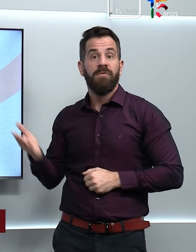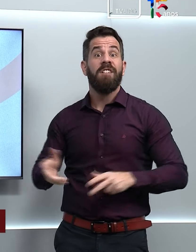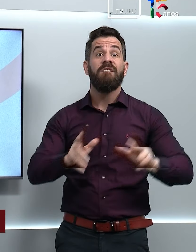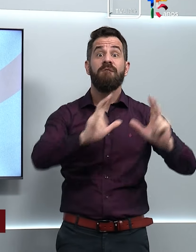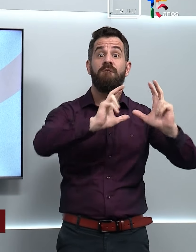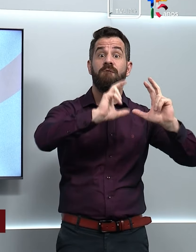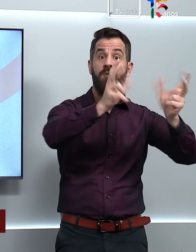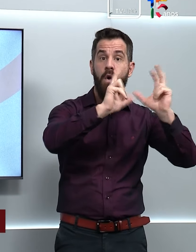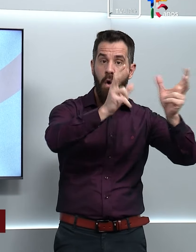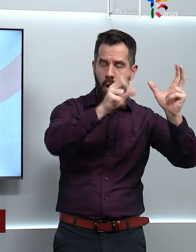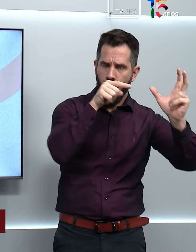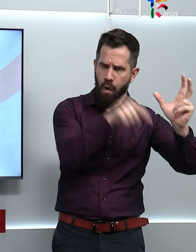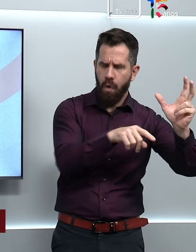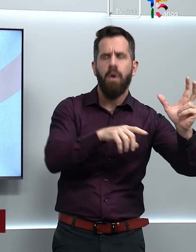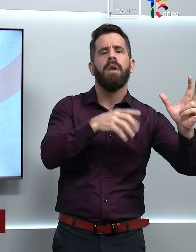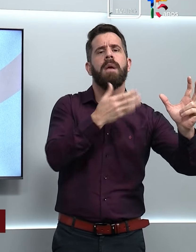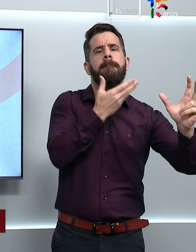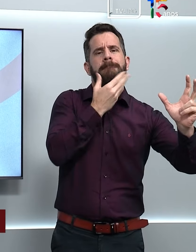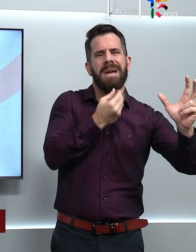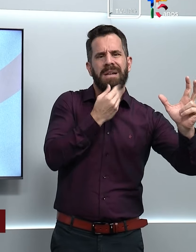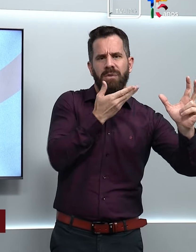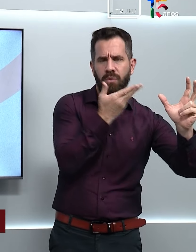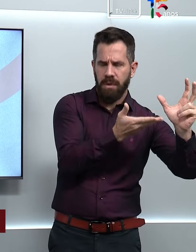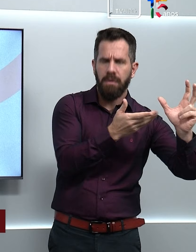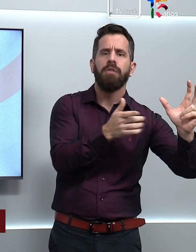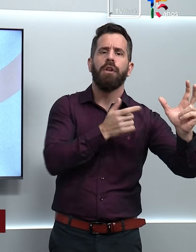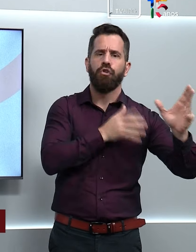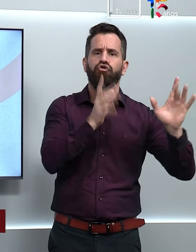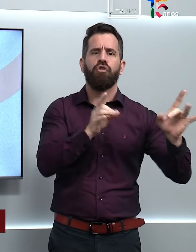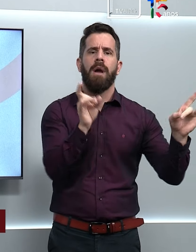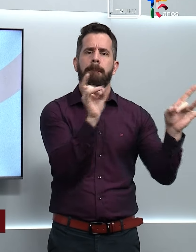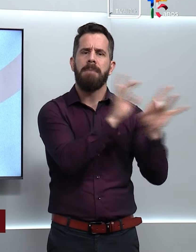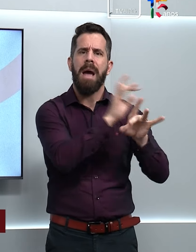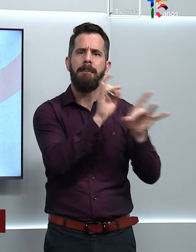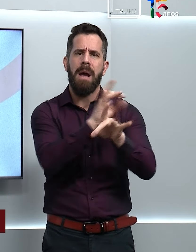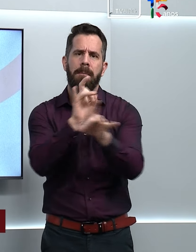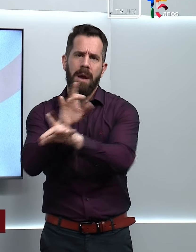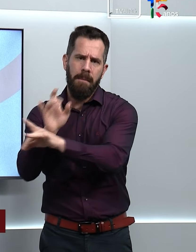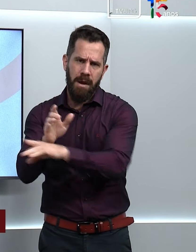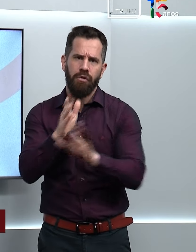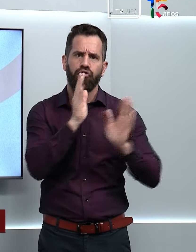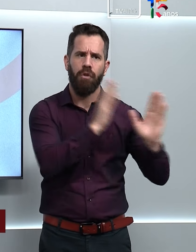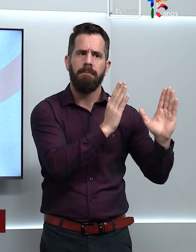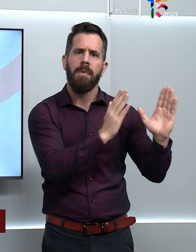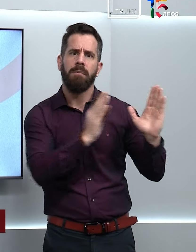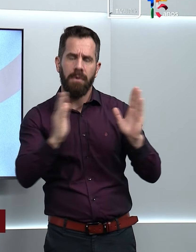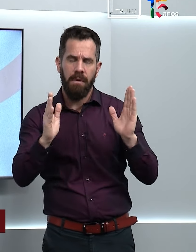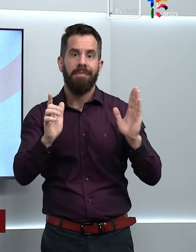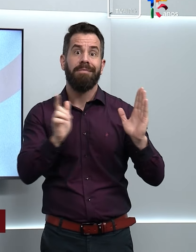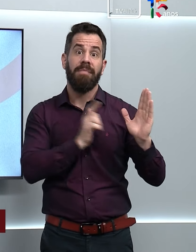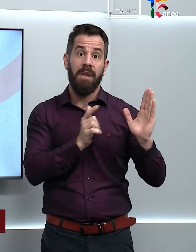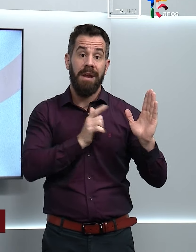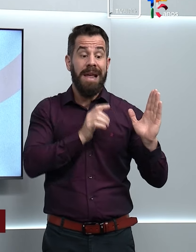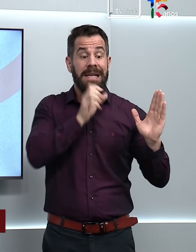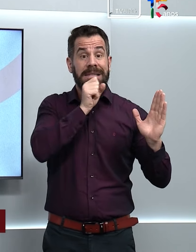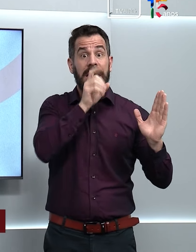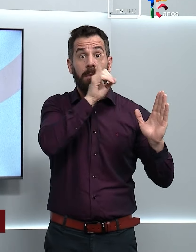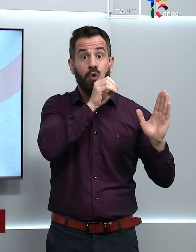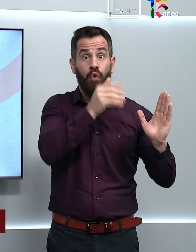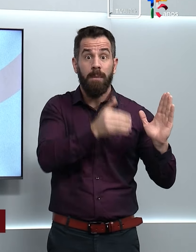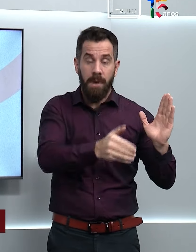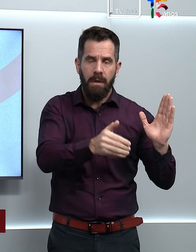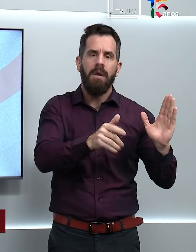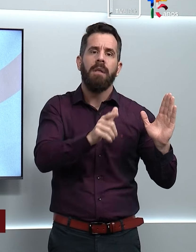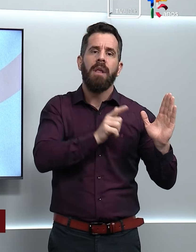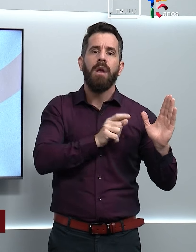Goiano masculino já está definida com todos os jogos da fase de grupos realizados no final de semana a equipe da